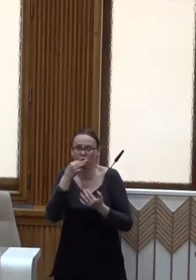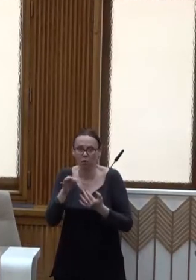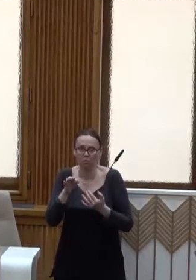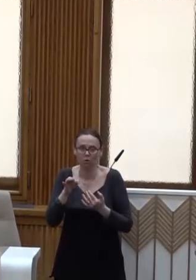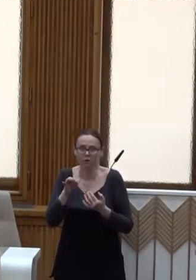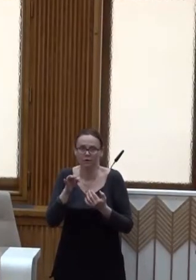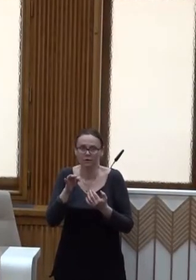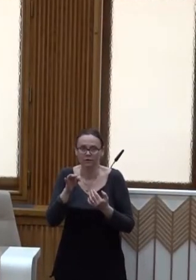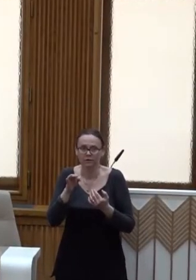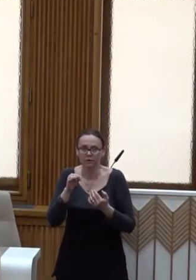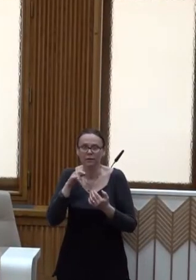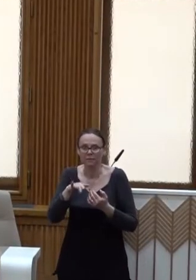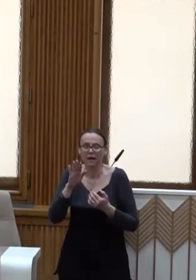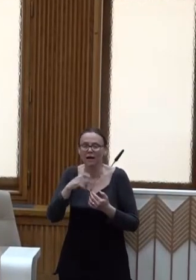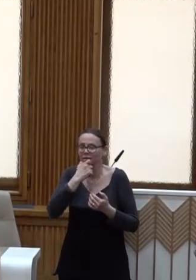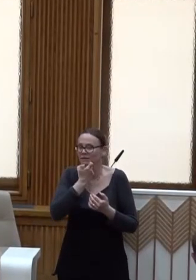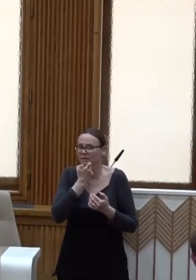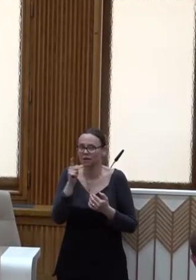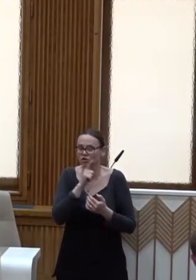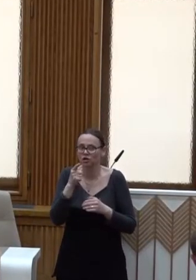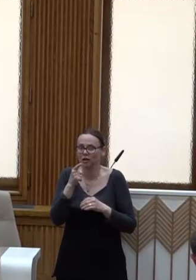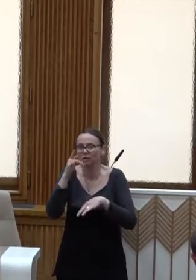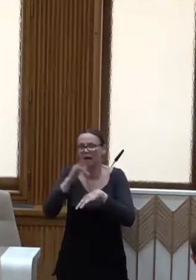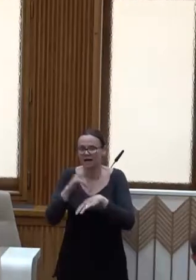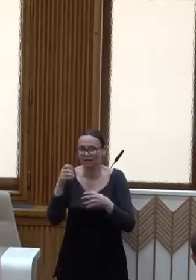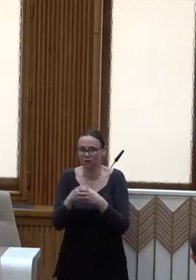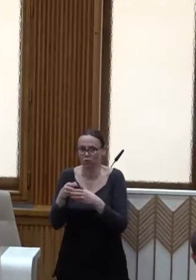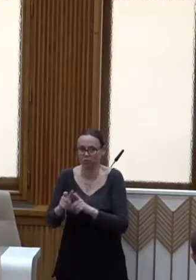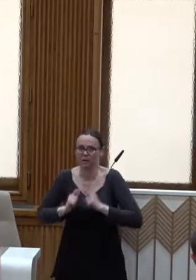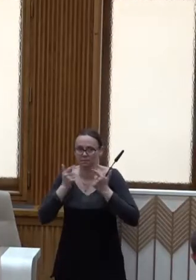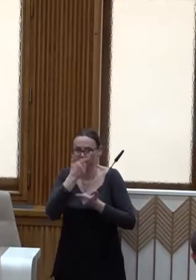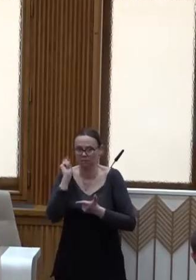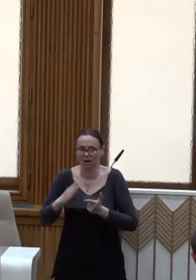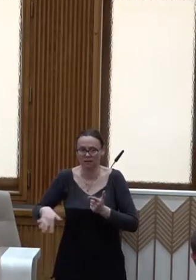prehaja na starejše in na ranljive skupine prebivalstva.